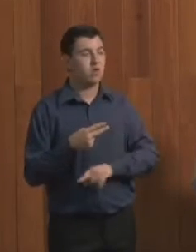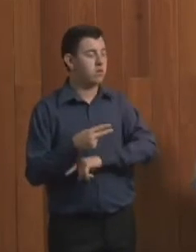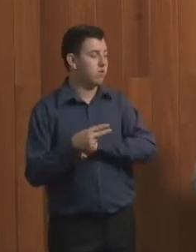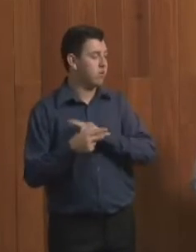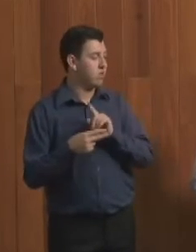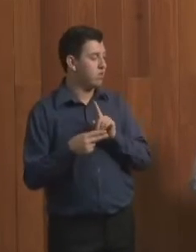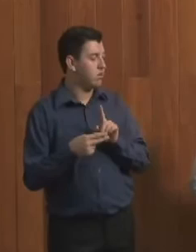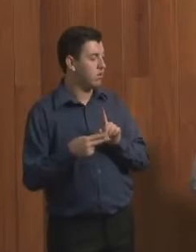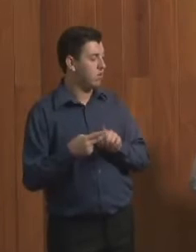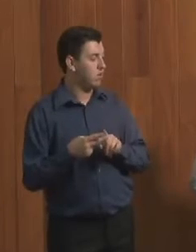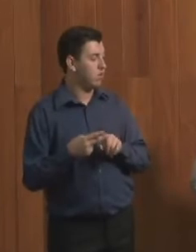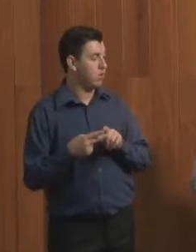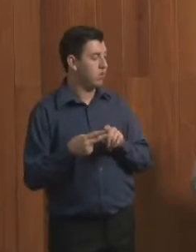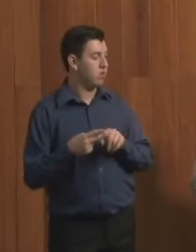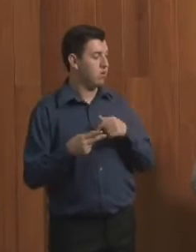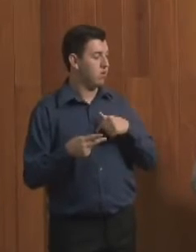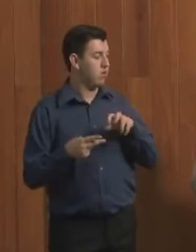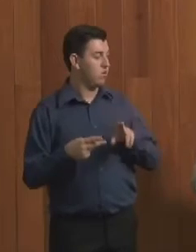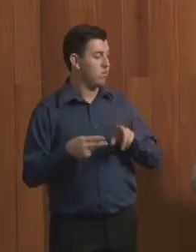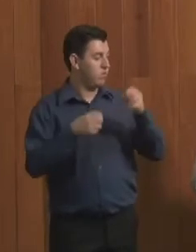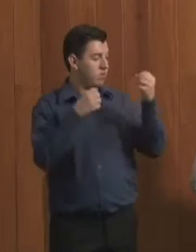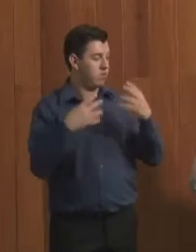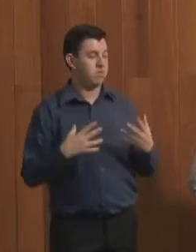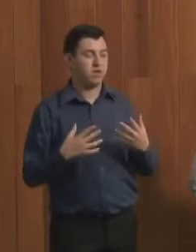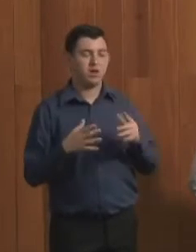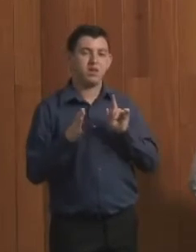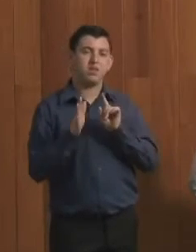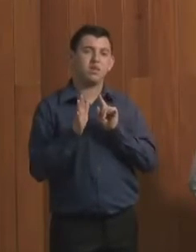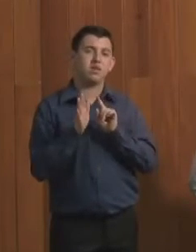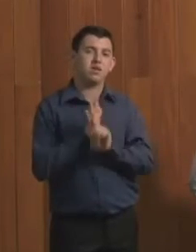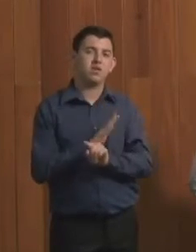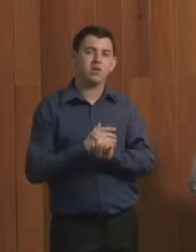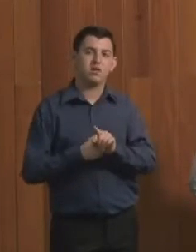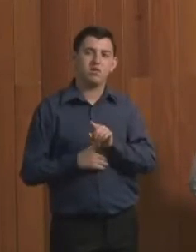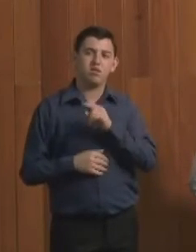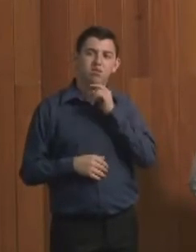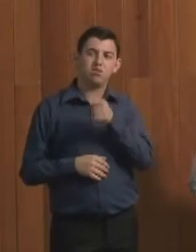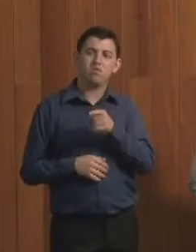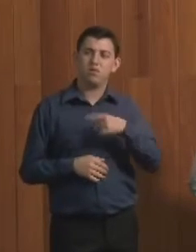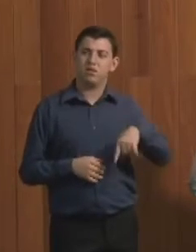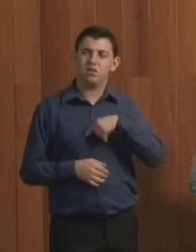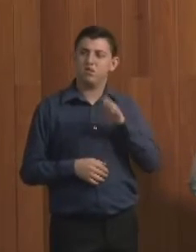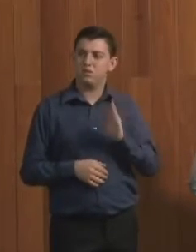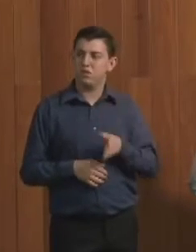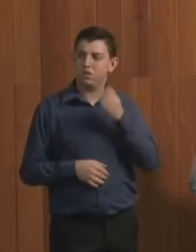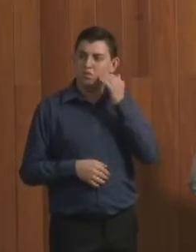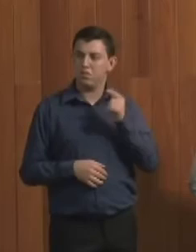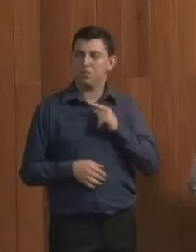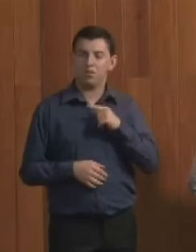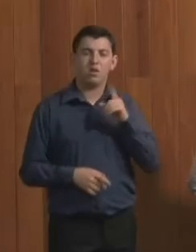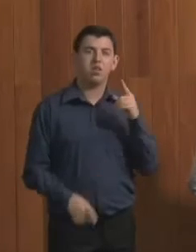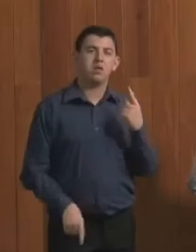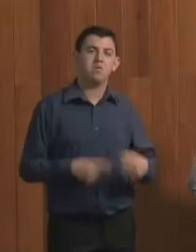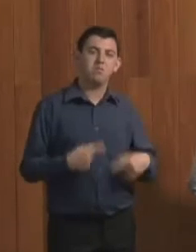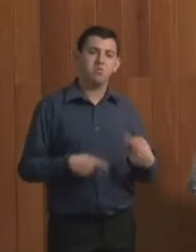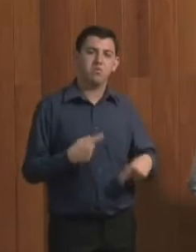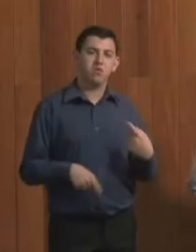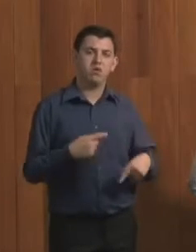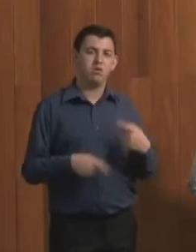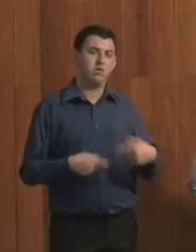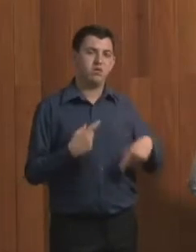a questão que se aparece que realmente existe a Política Nacional, foi um